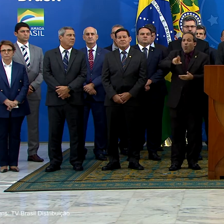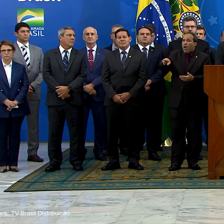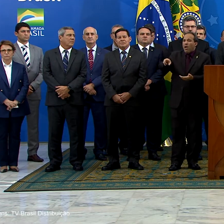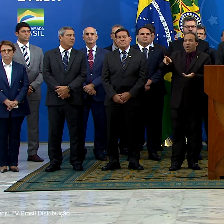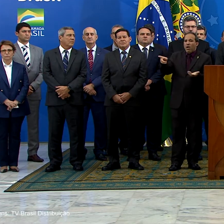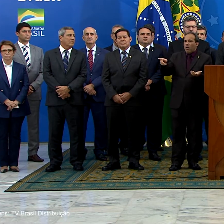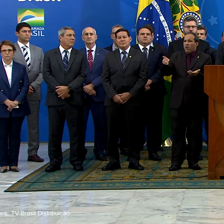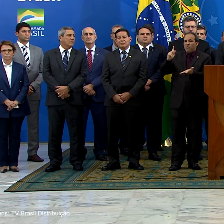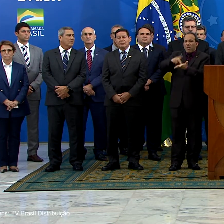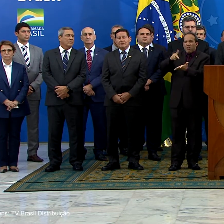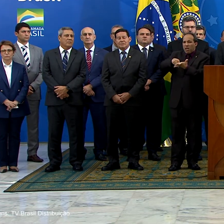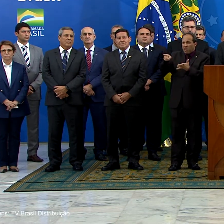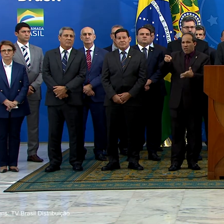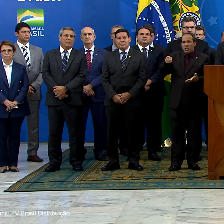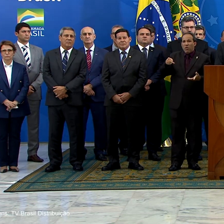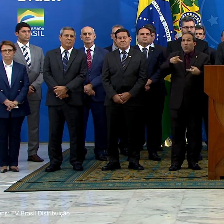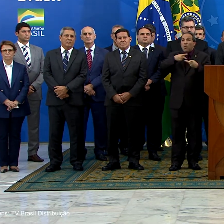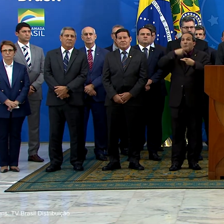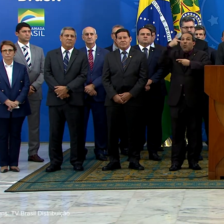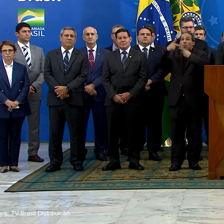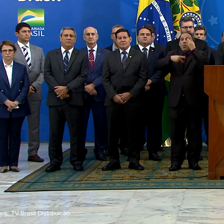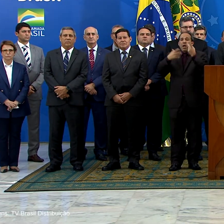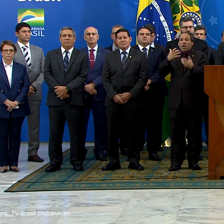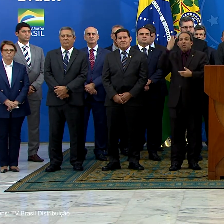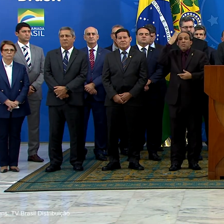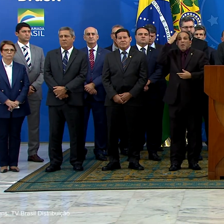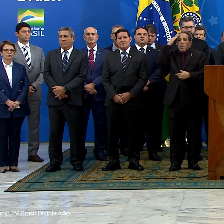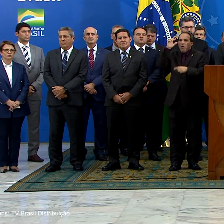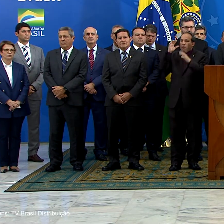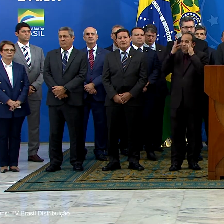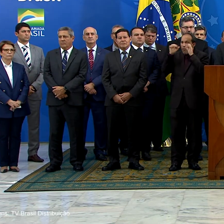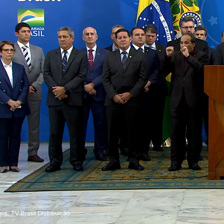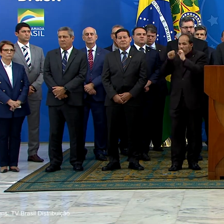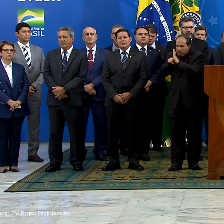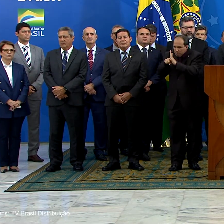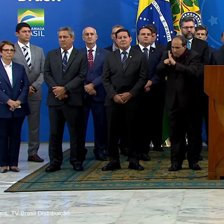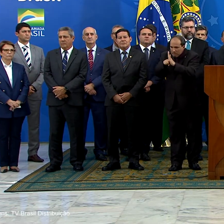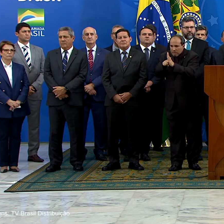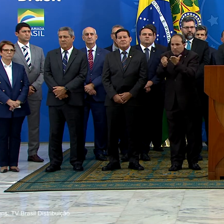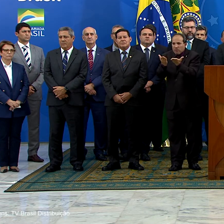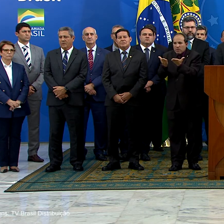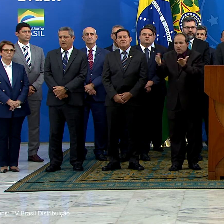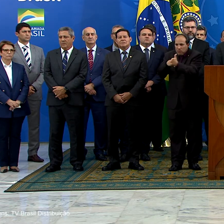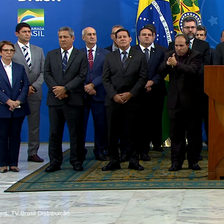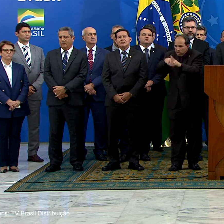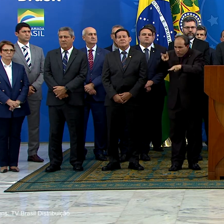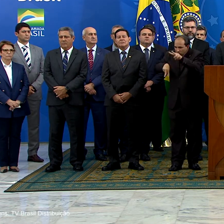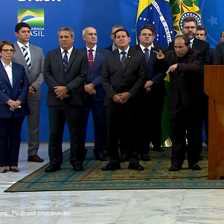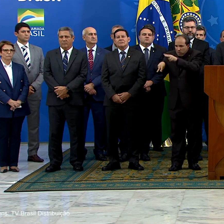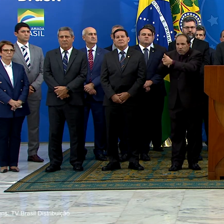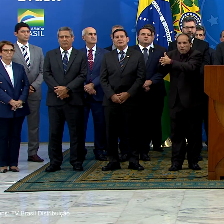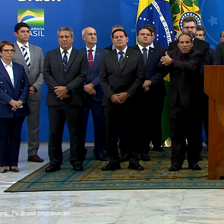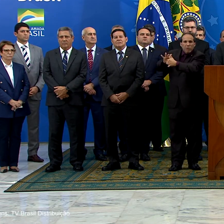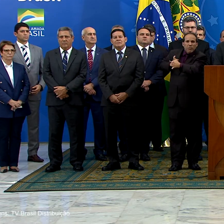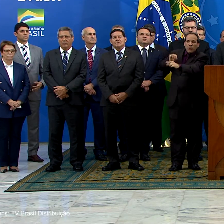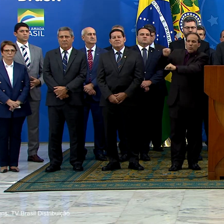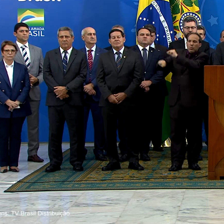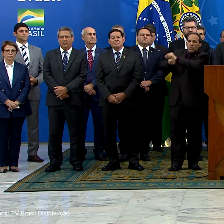as insinuações de que o desejaria saber sobre investigações em andamento